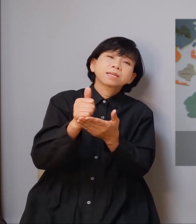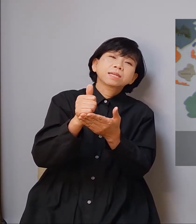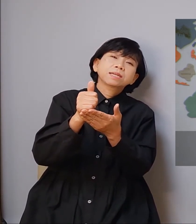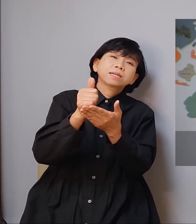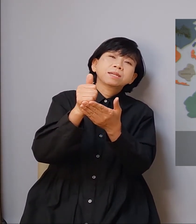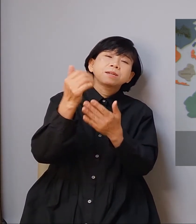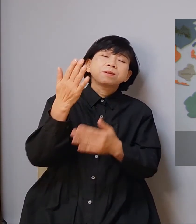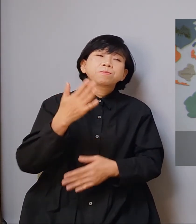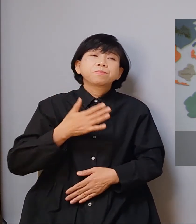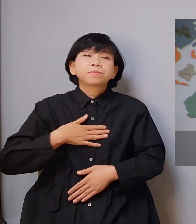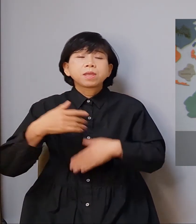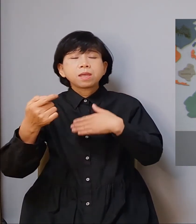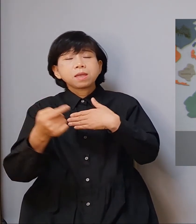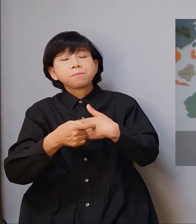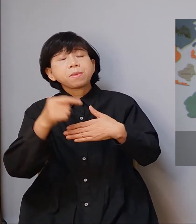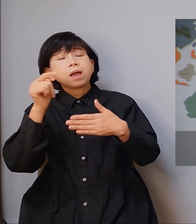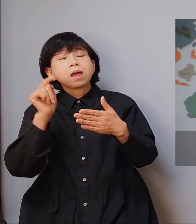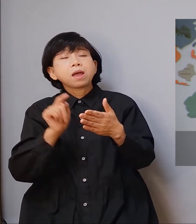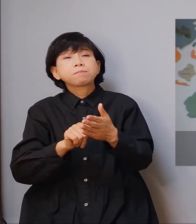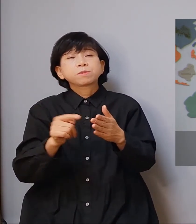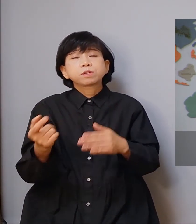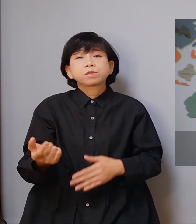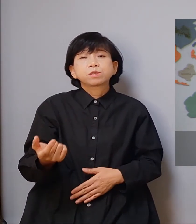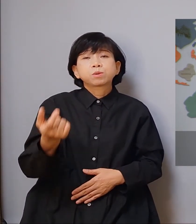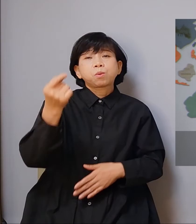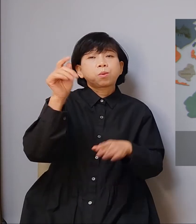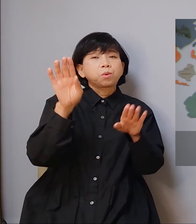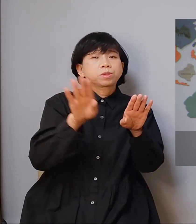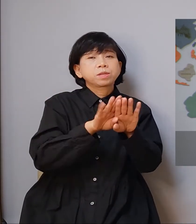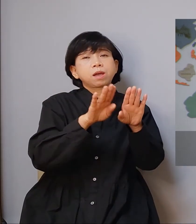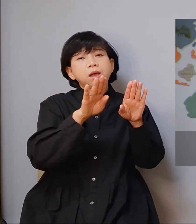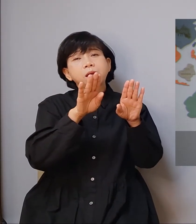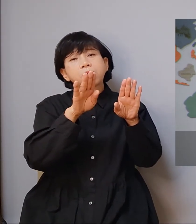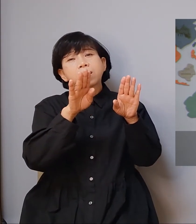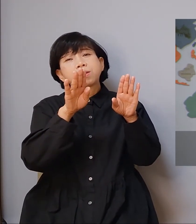엽니다. 내 마음을 곧